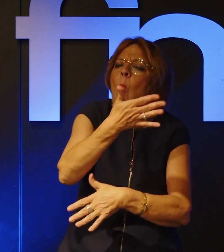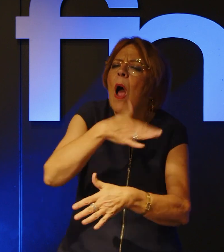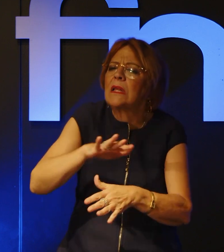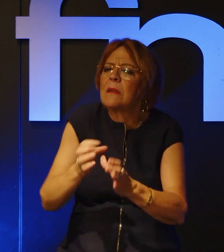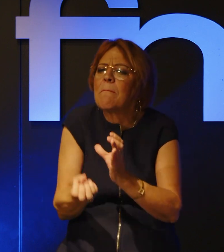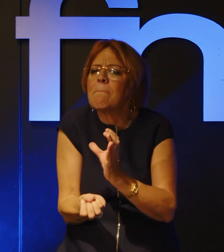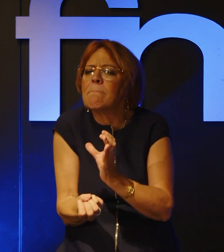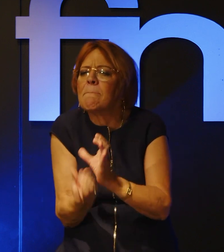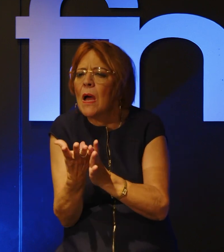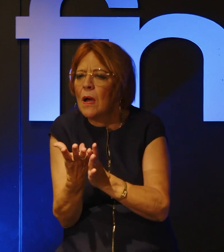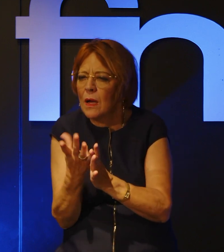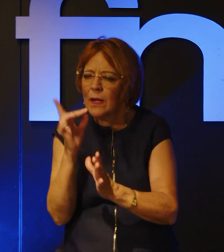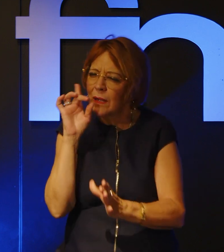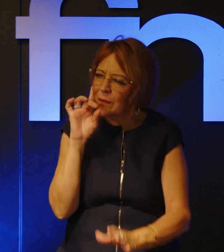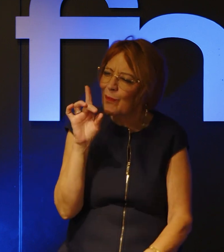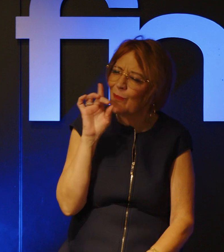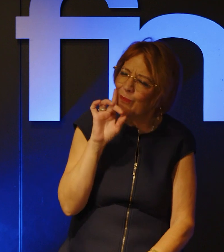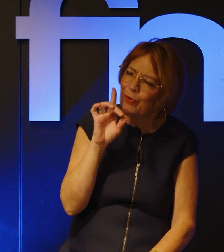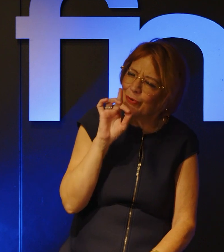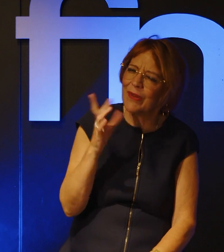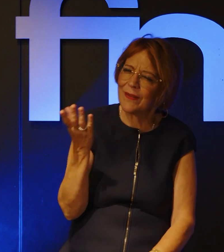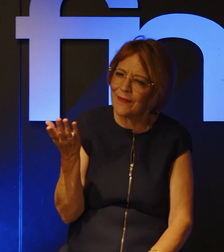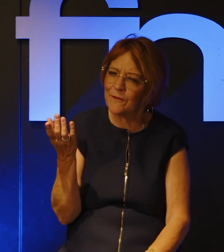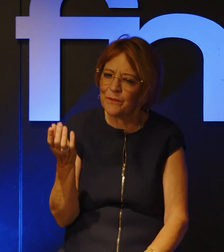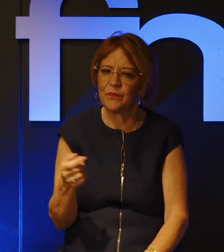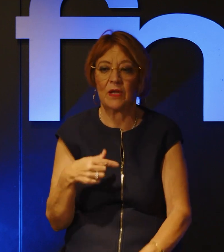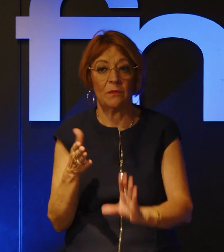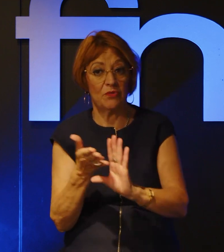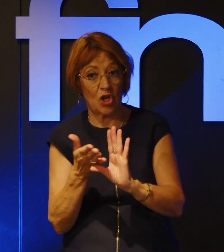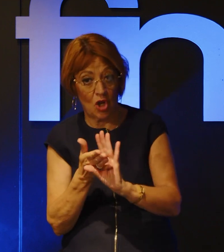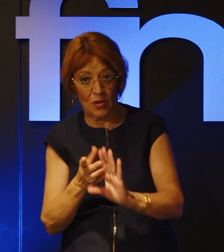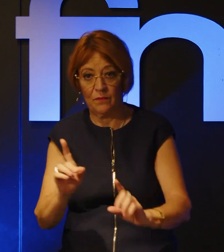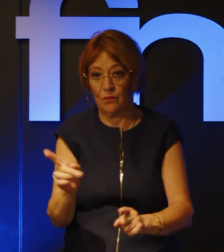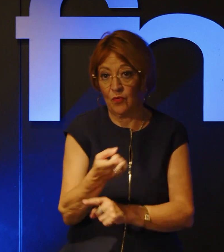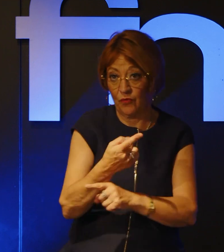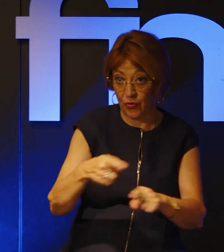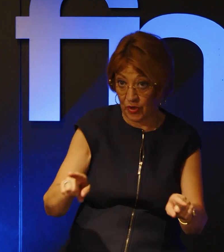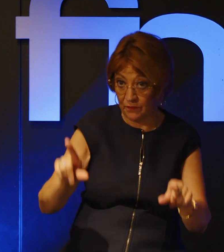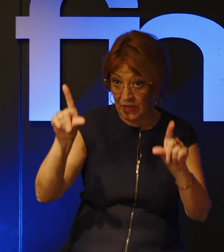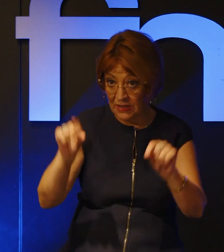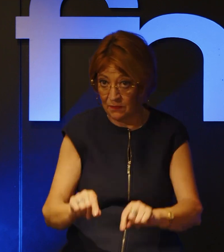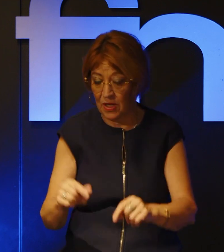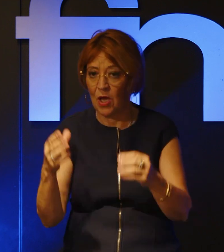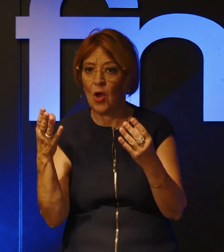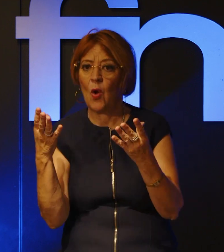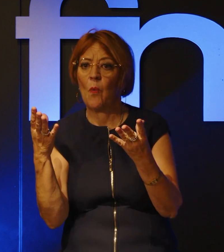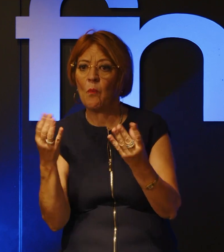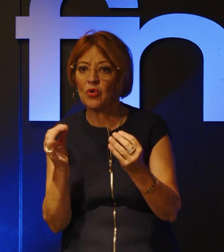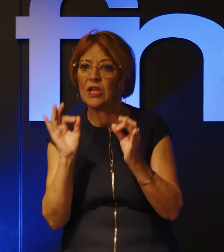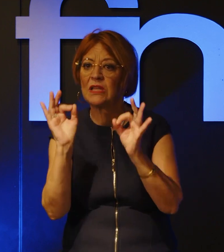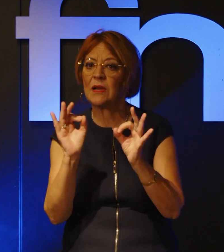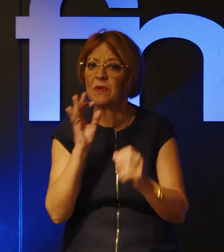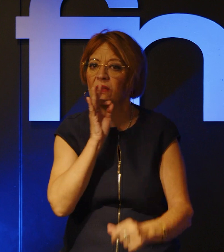falamos e então como psicóloga como professora e como muito como terapeuta de casal e